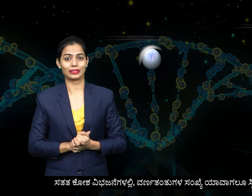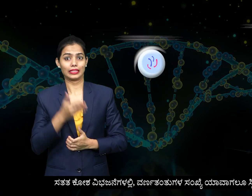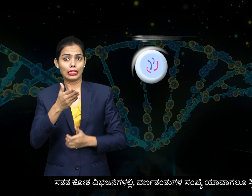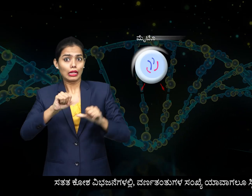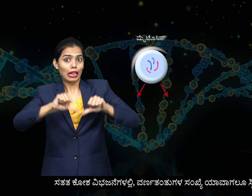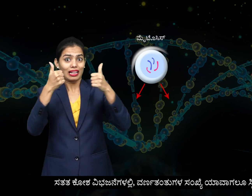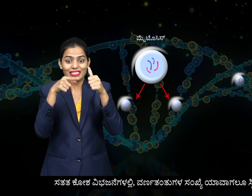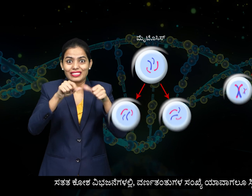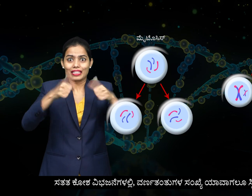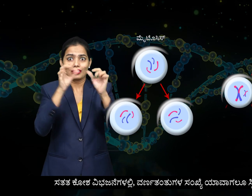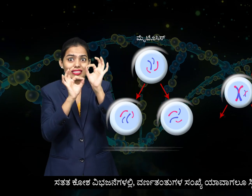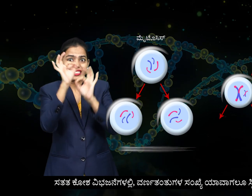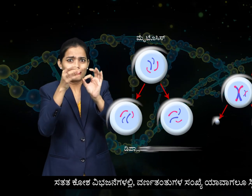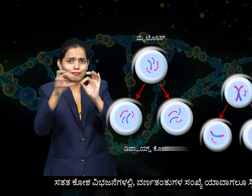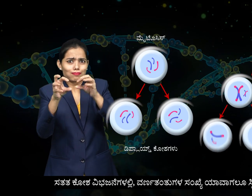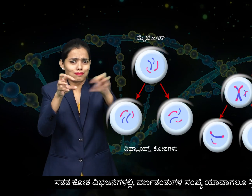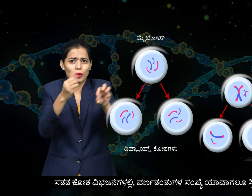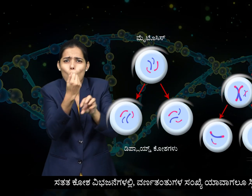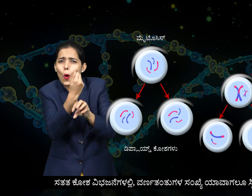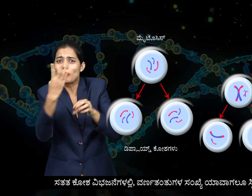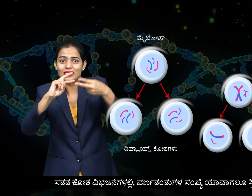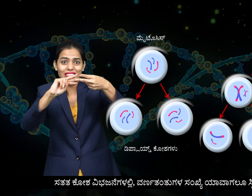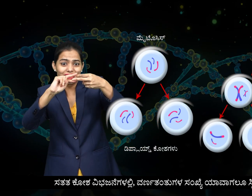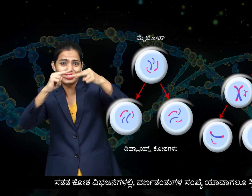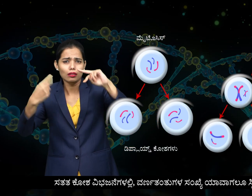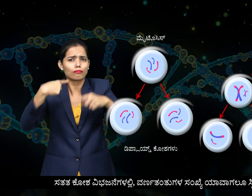ಸತತ ಕೋಶ ವಿಭಜನೆಗಳಲ್ಲಿ ವರ್ಣತಂತುಗಳ ಸಂಖ್ಯೆ ಯಾವಾಗಲೂ ಸ್ಥಿರವಾಗಿರುತ್ತೆ.